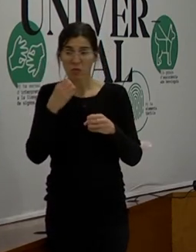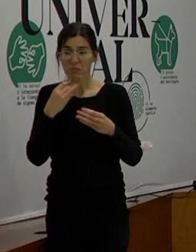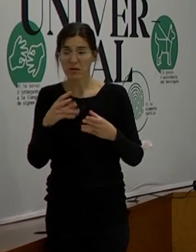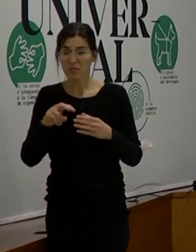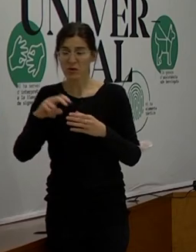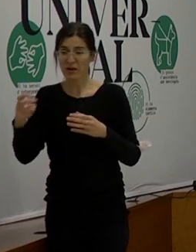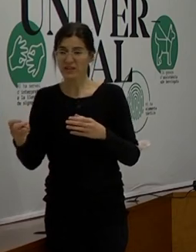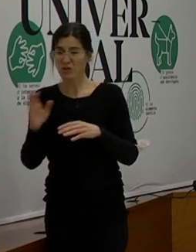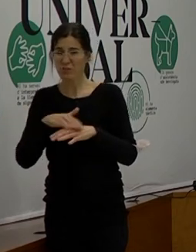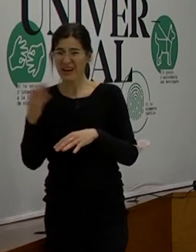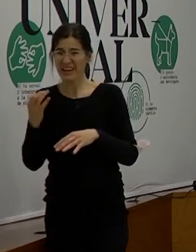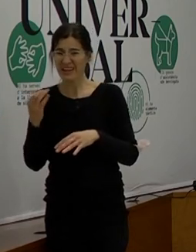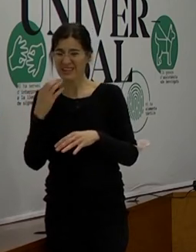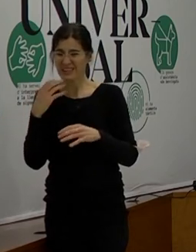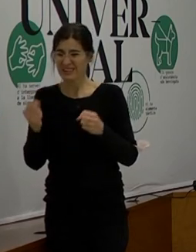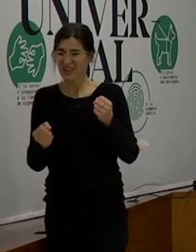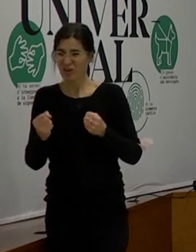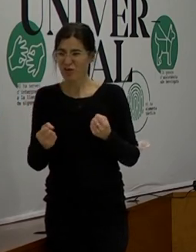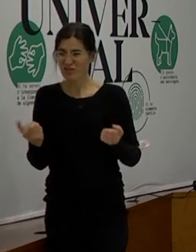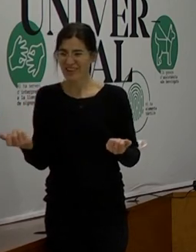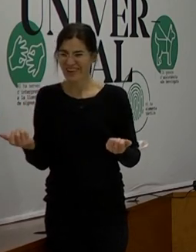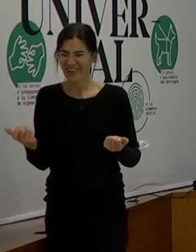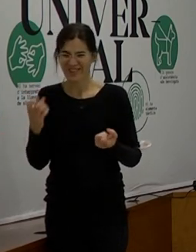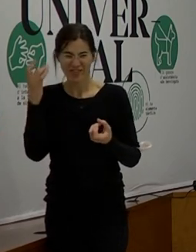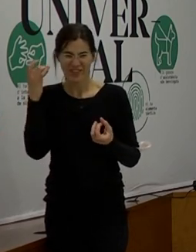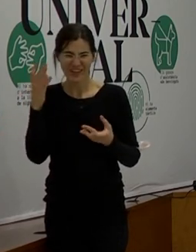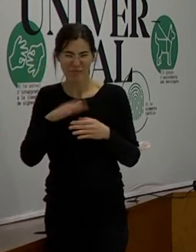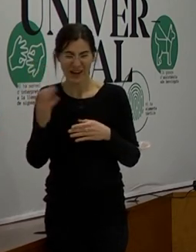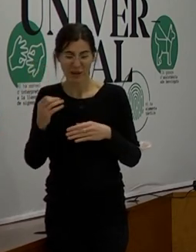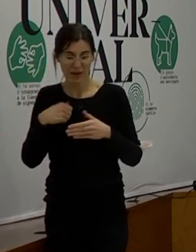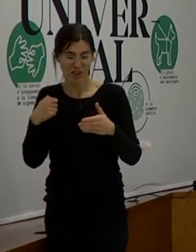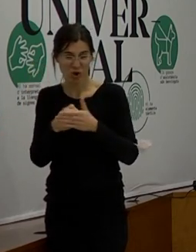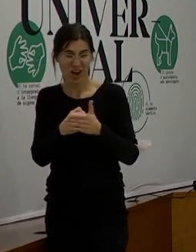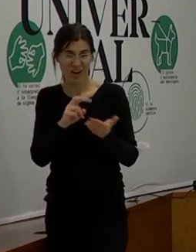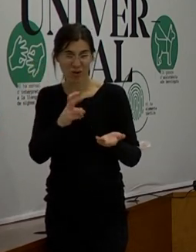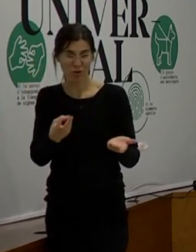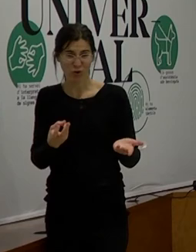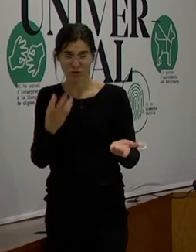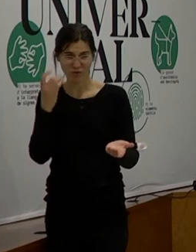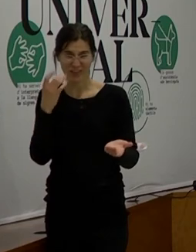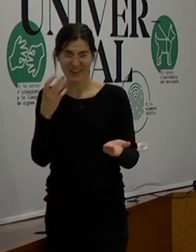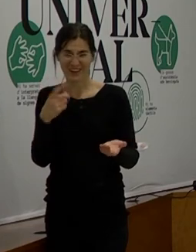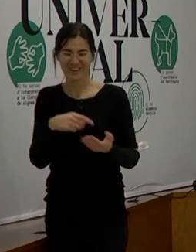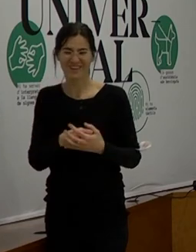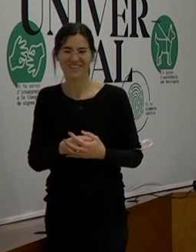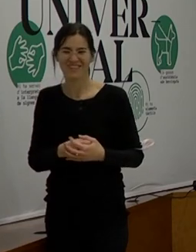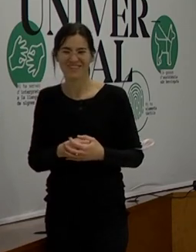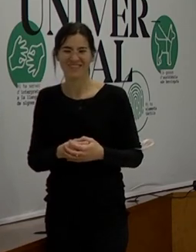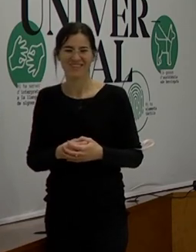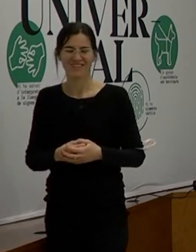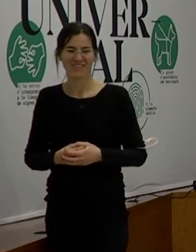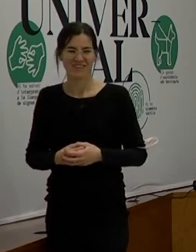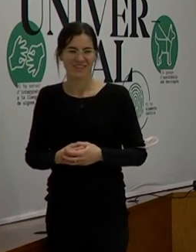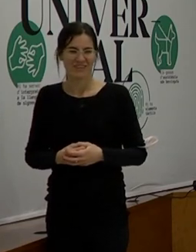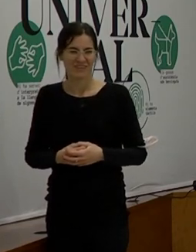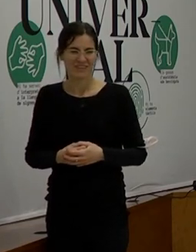¿Para chocar con el plafón del coche? Es que no tiene sentido, ¿no? Va. Res.